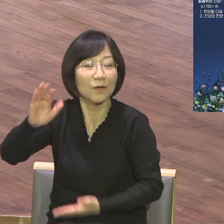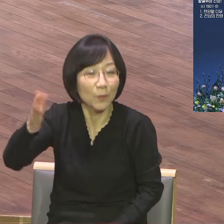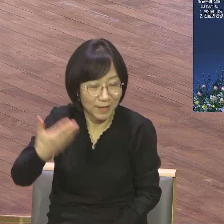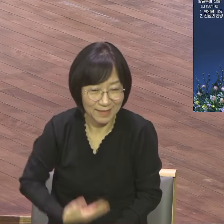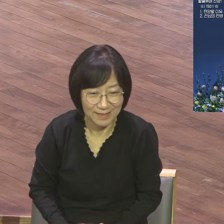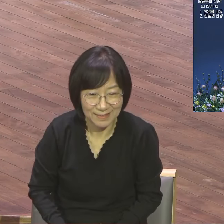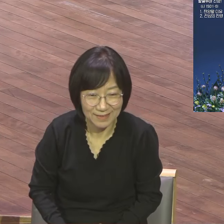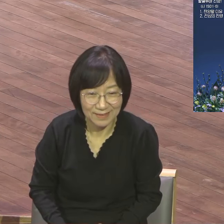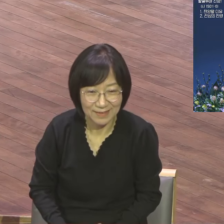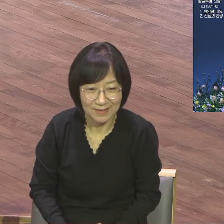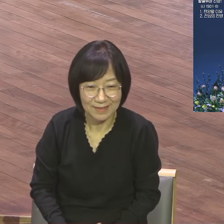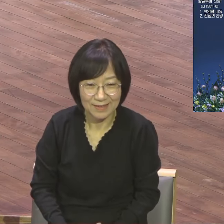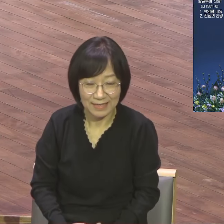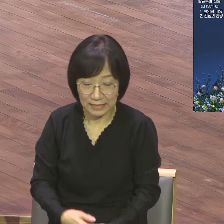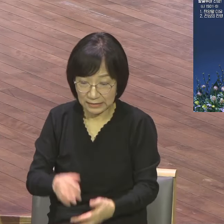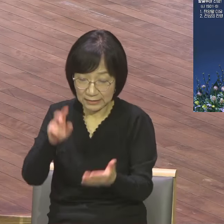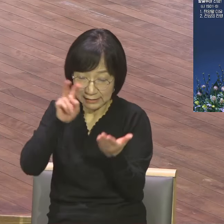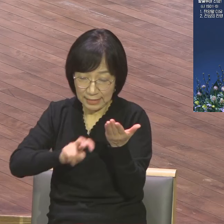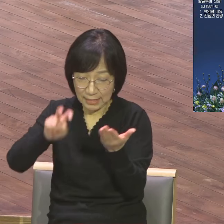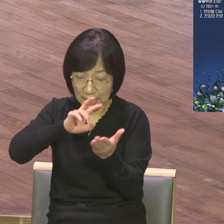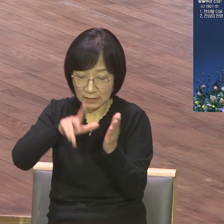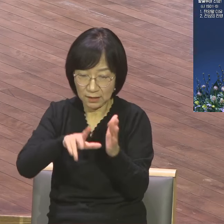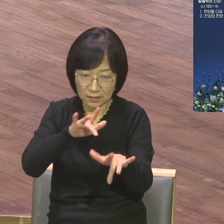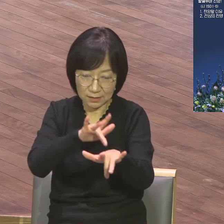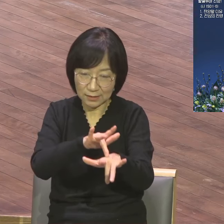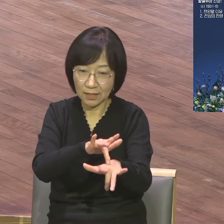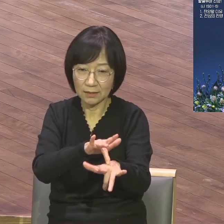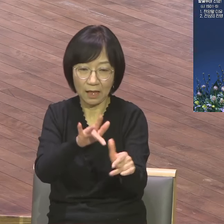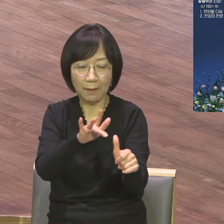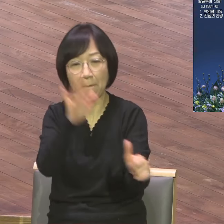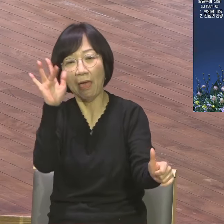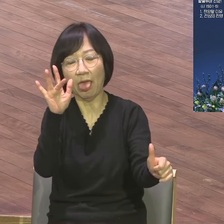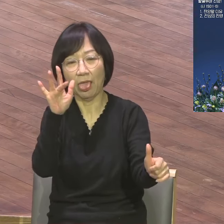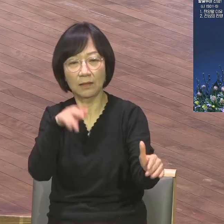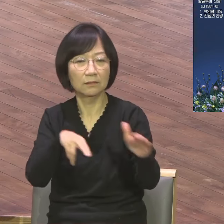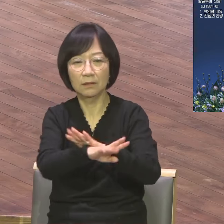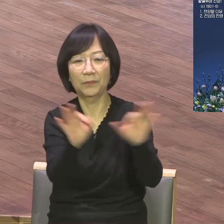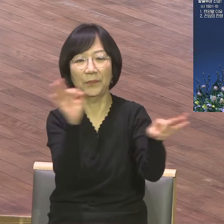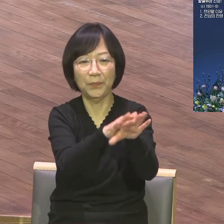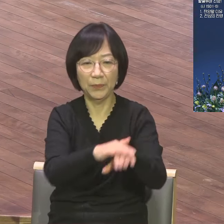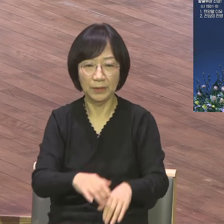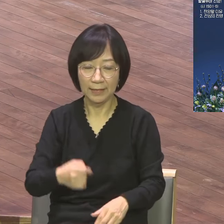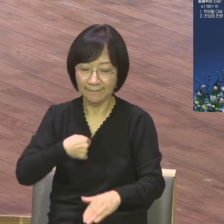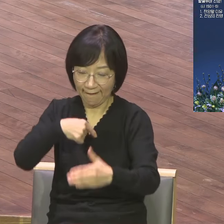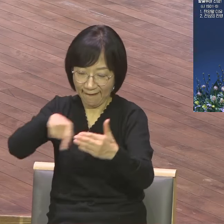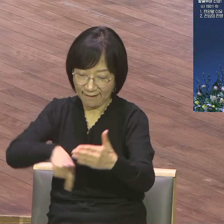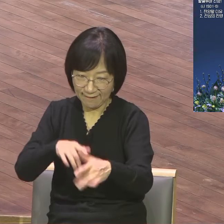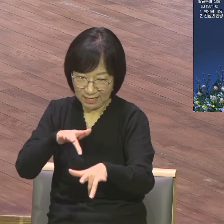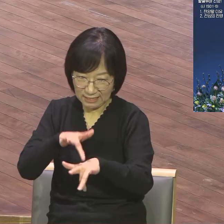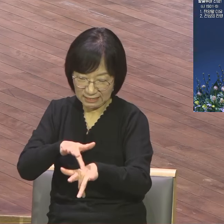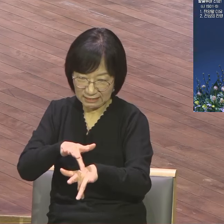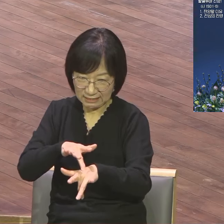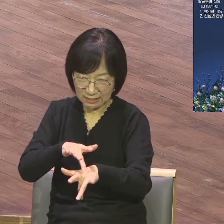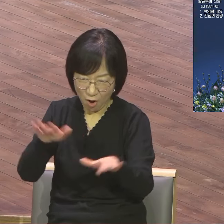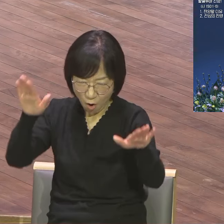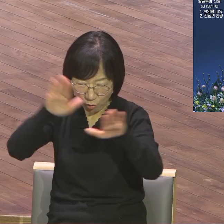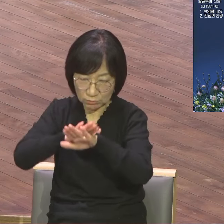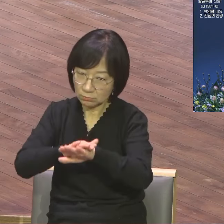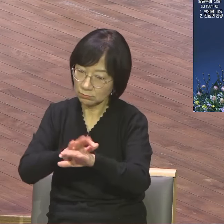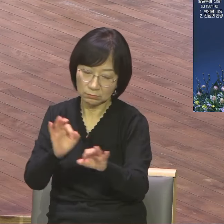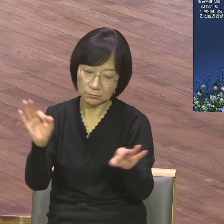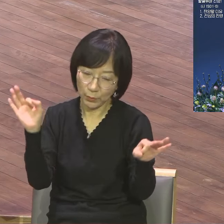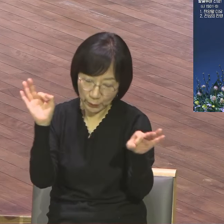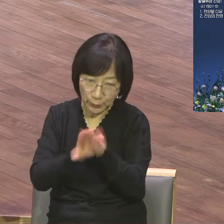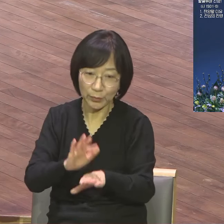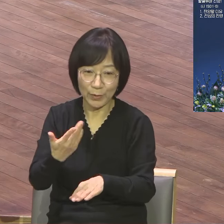찬양을 들을 때요 악신이 물러가잖아요. 내 속에는 허감이 쫙 물러간다니까요. 찬양을 하면 치유의